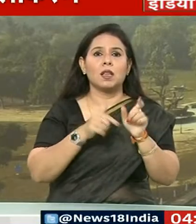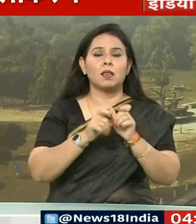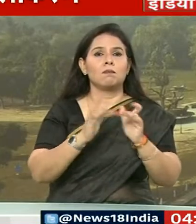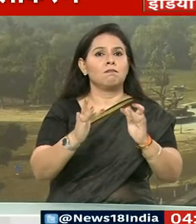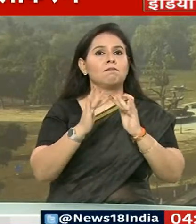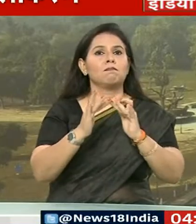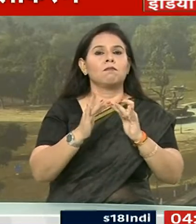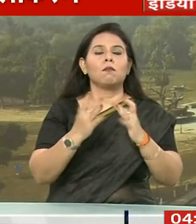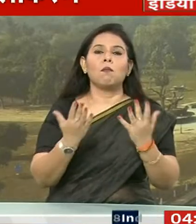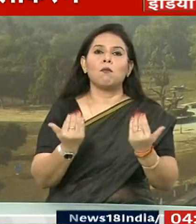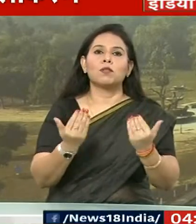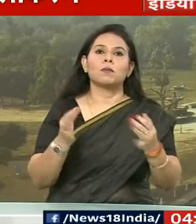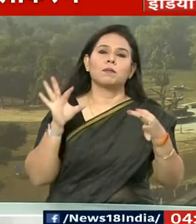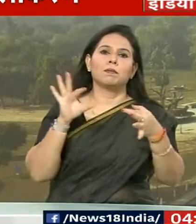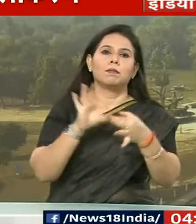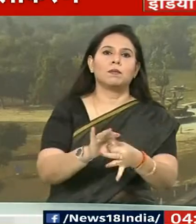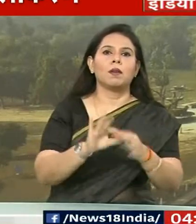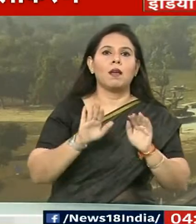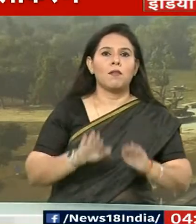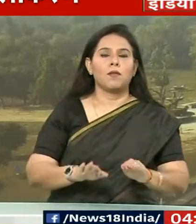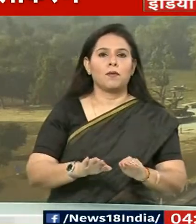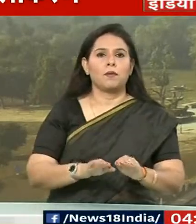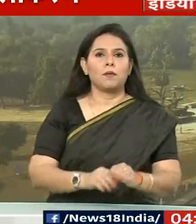ब्रॉडबैंड पहुंच चुका है.